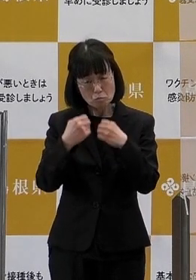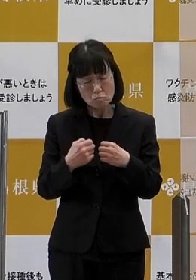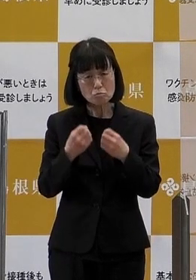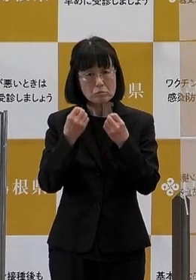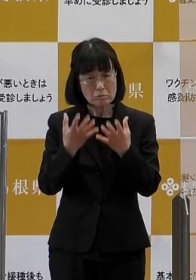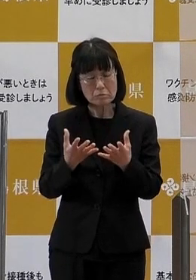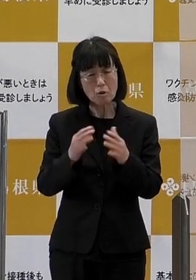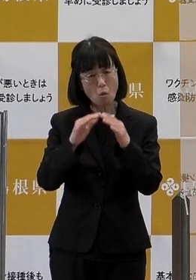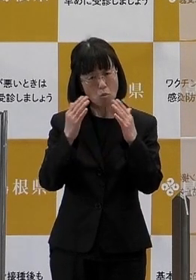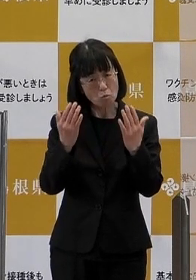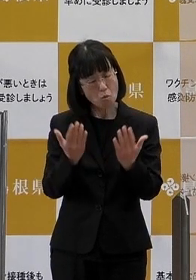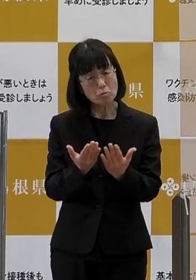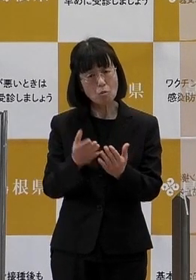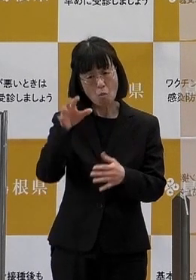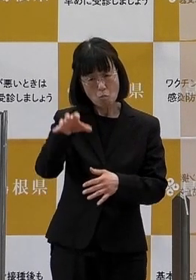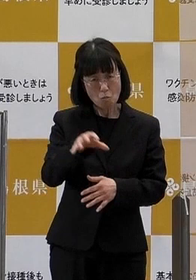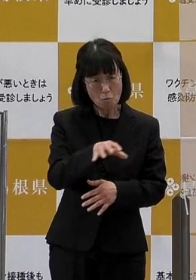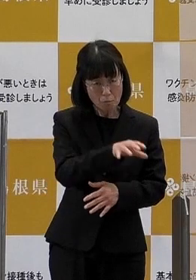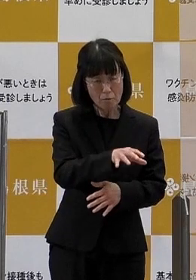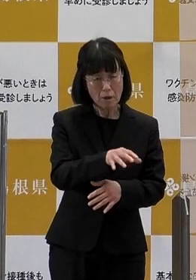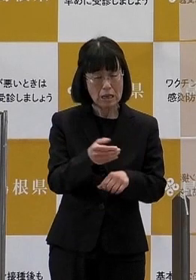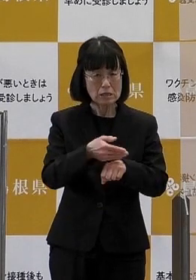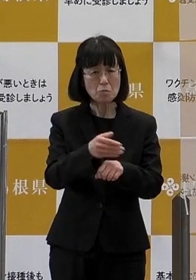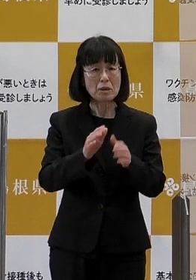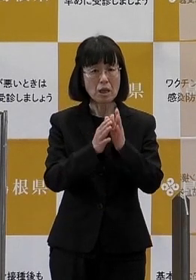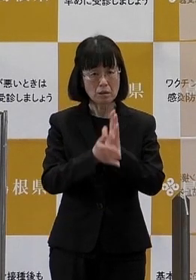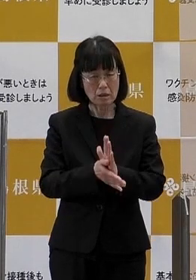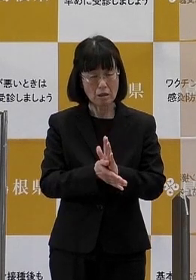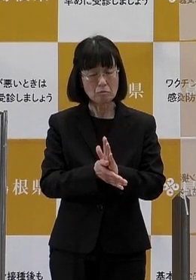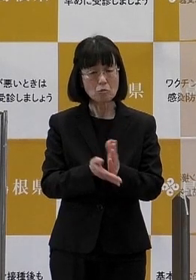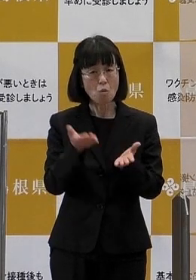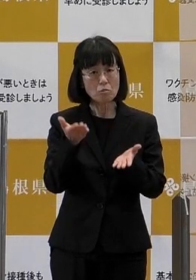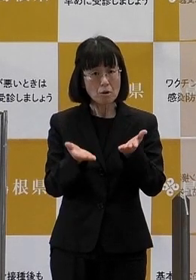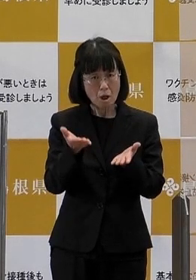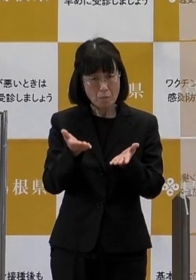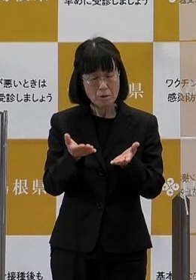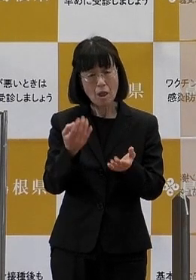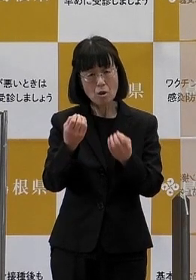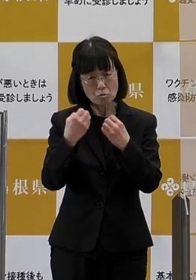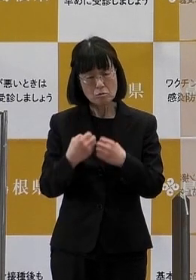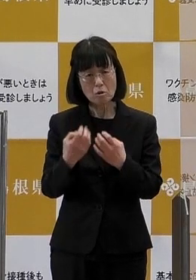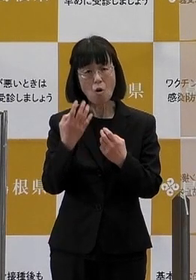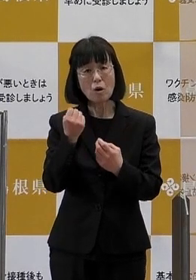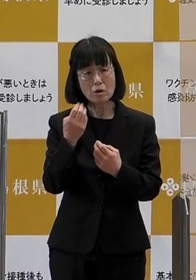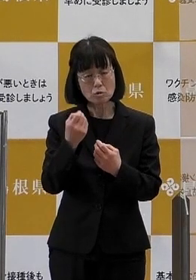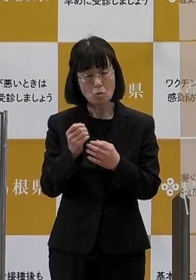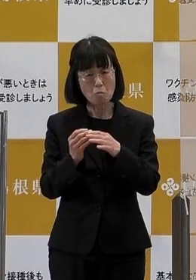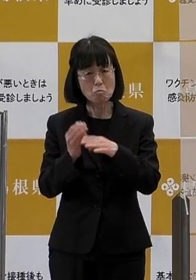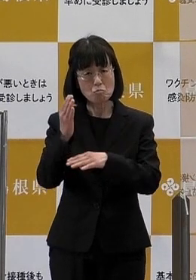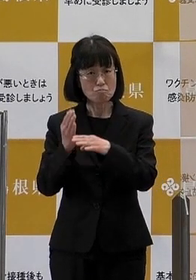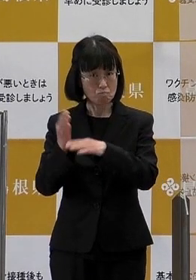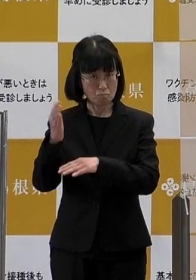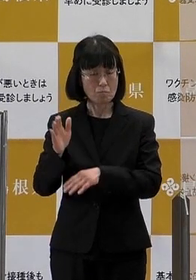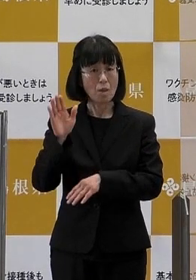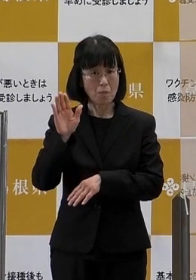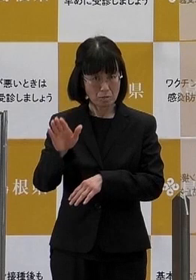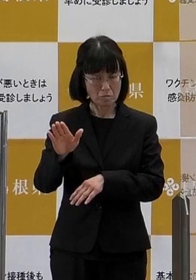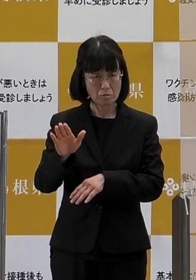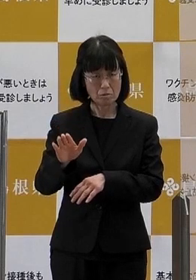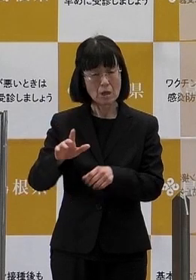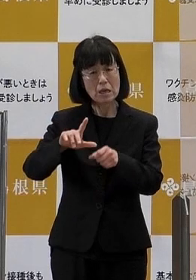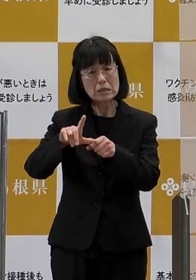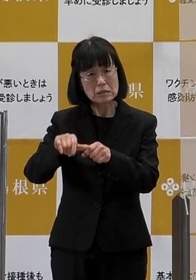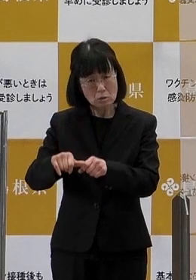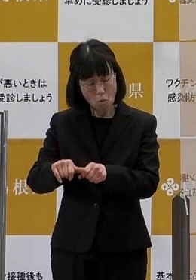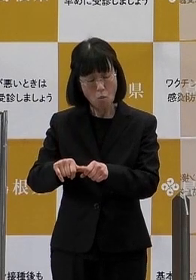ほとんどの都道府県で島根県を大きく上回っておりまして、特に地方